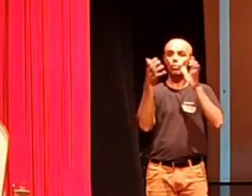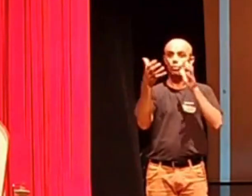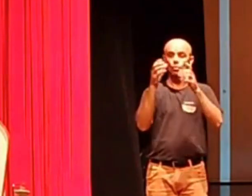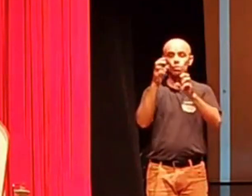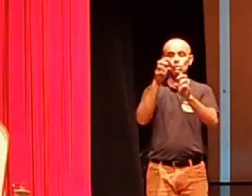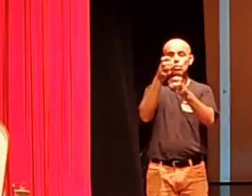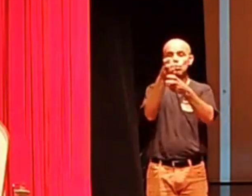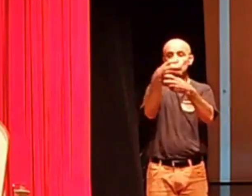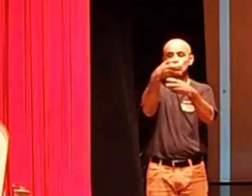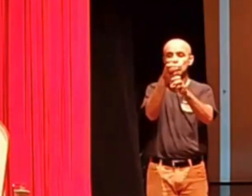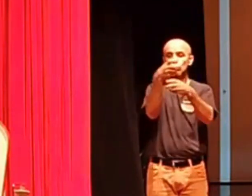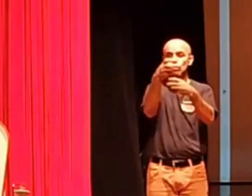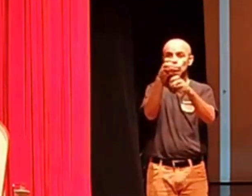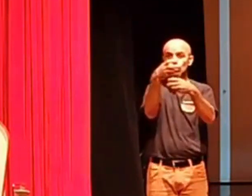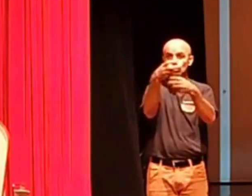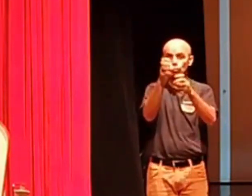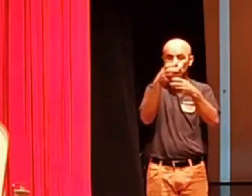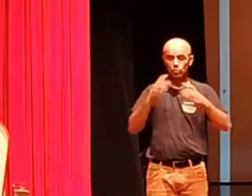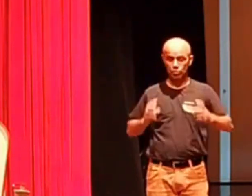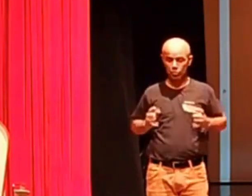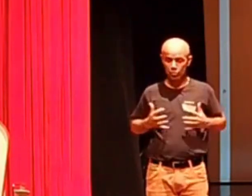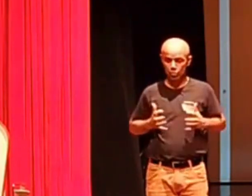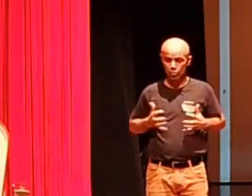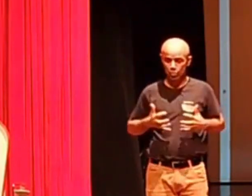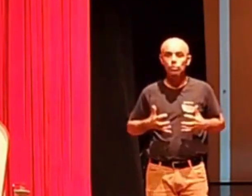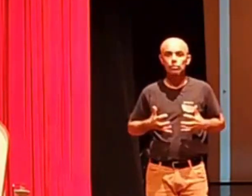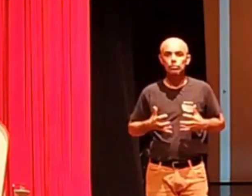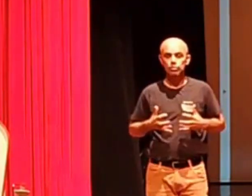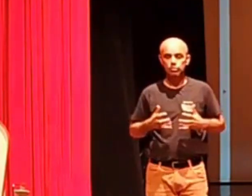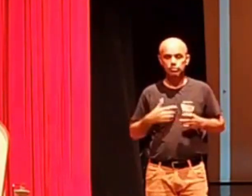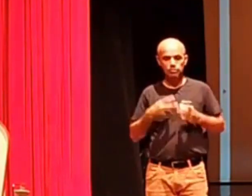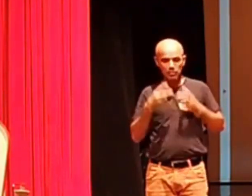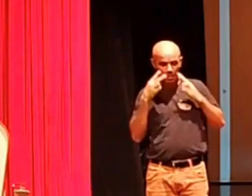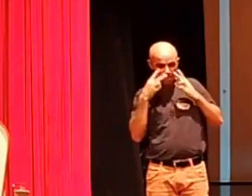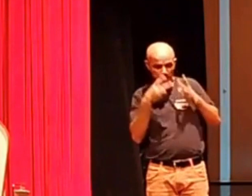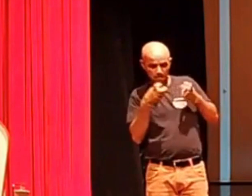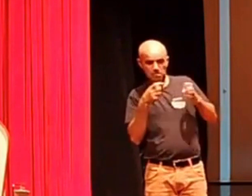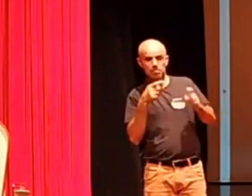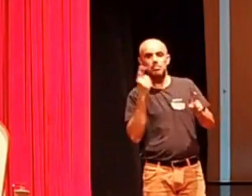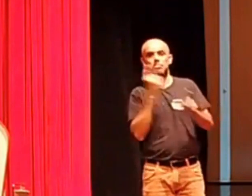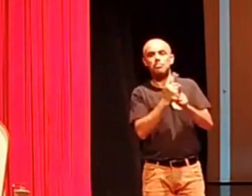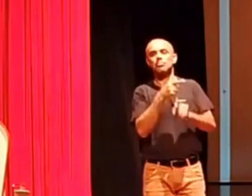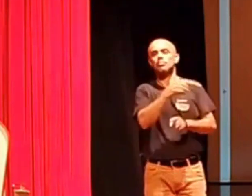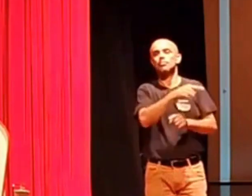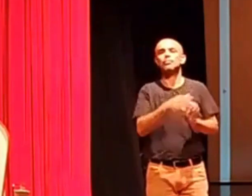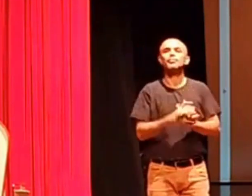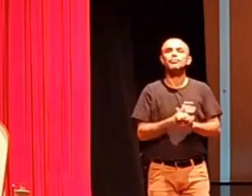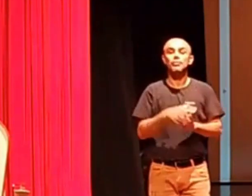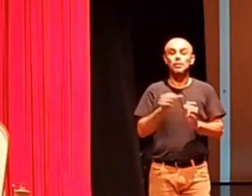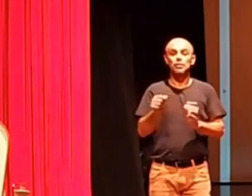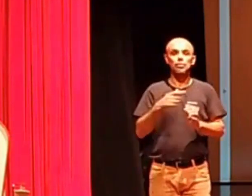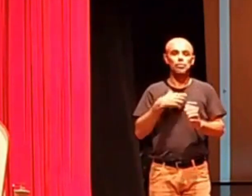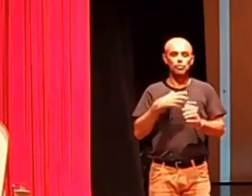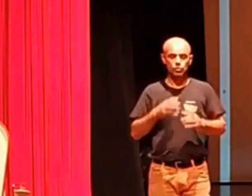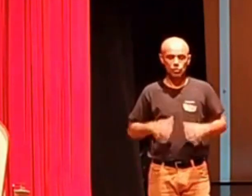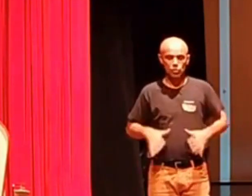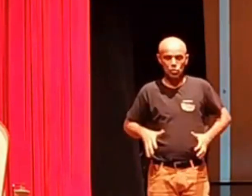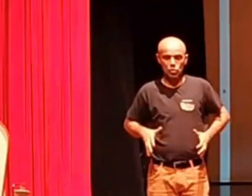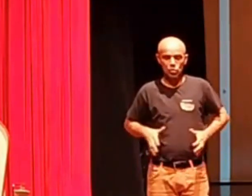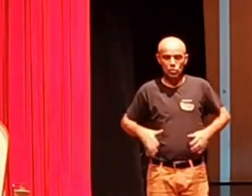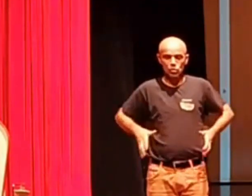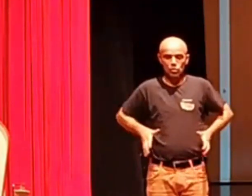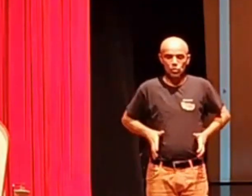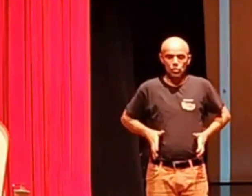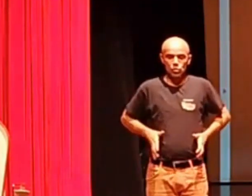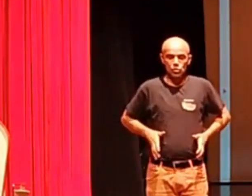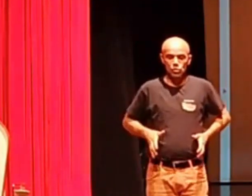vertebral e das costelas que acontecem, né? Ali ela está bem evidente. E ali, quando flexiona o tronco, olhando de cima